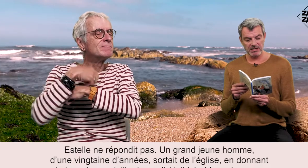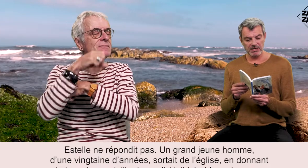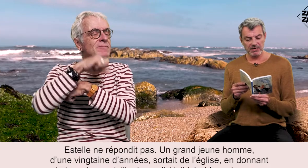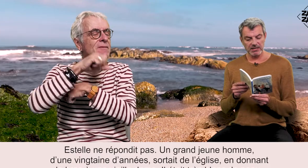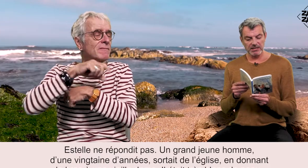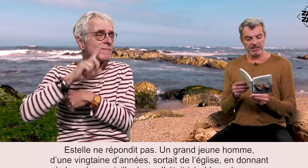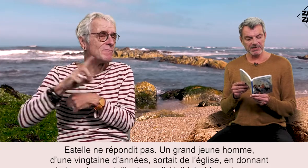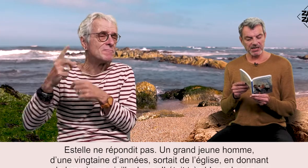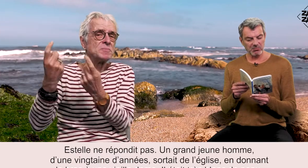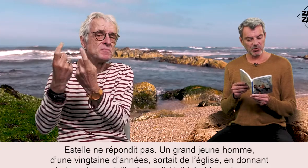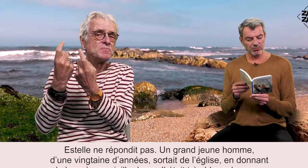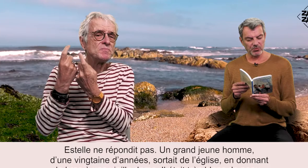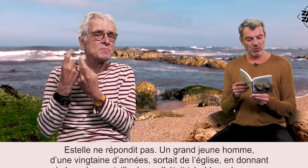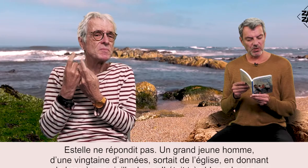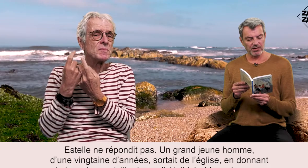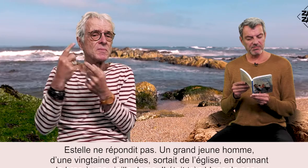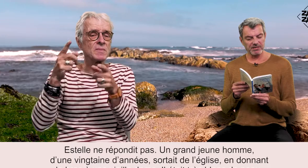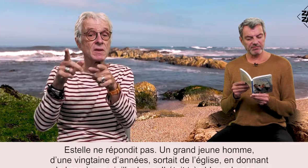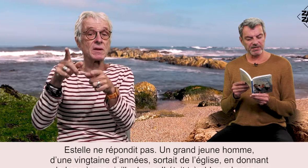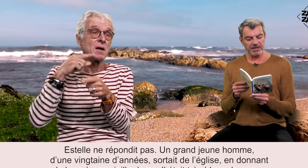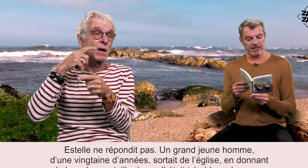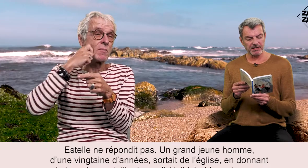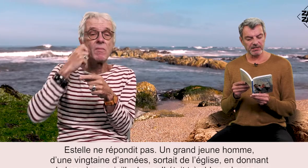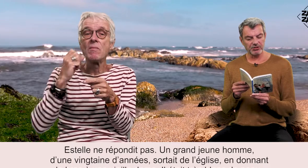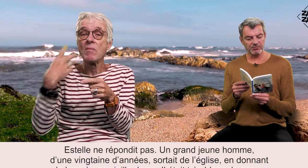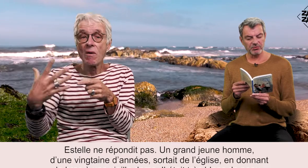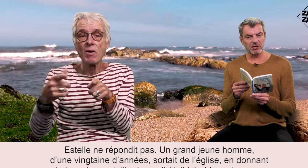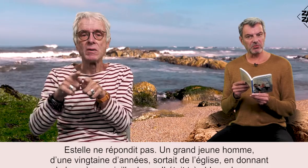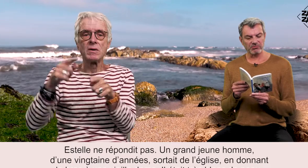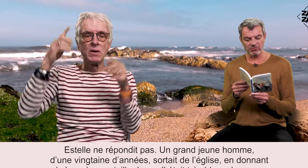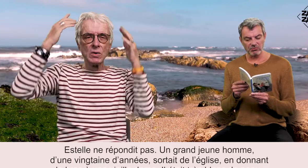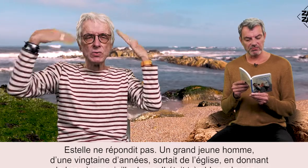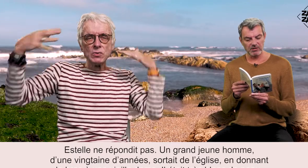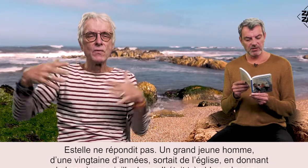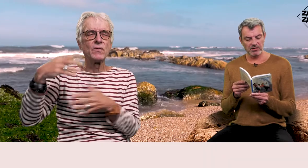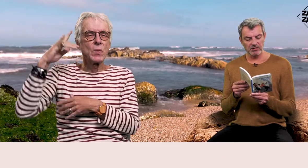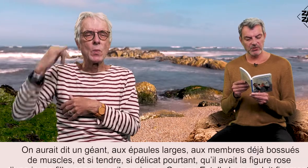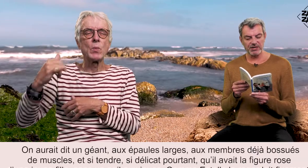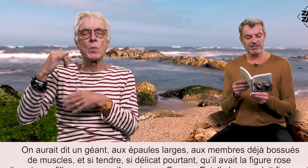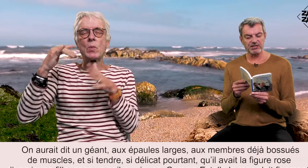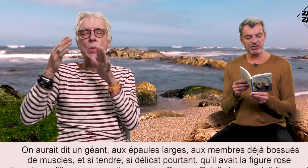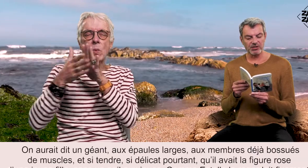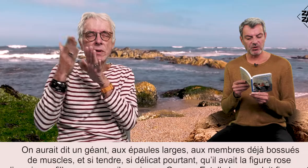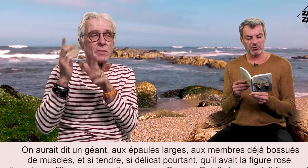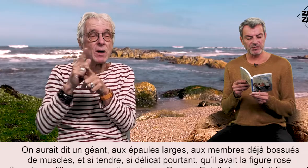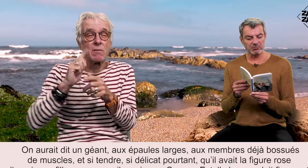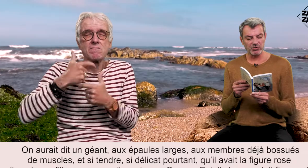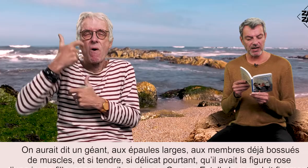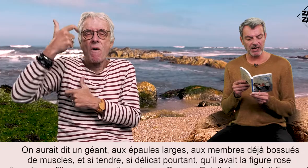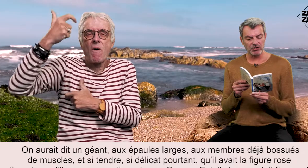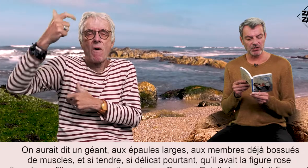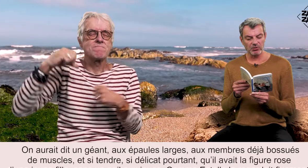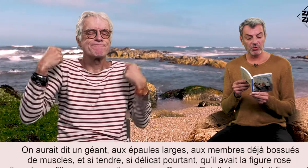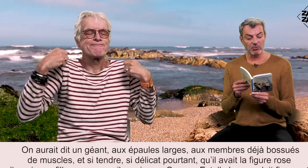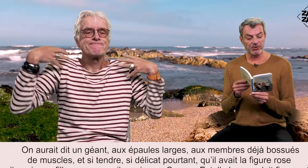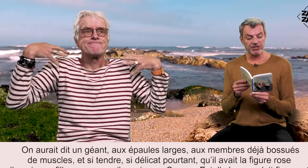dame. Il était très blanc de peau, la mine fière, les cheveux d'un blond fauve. On aurait dit un géant aux épaules